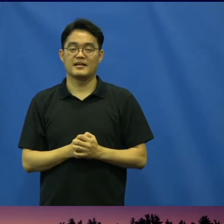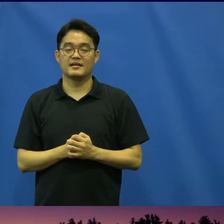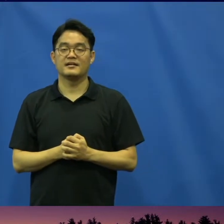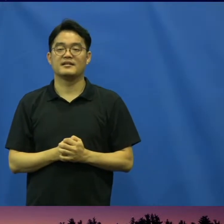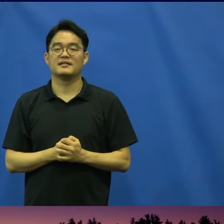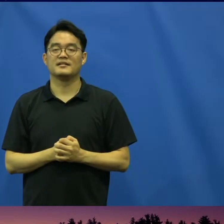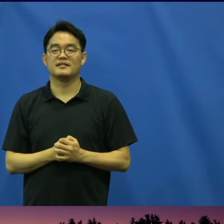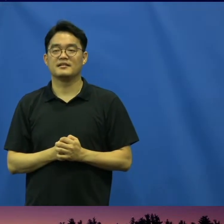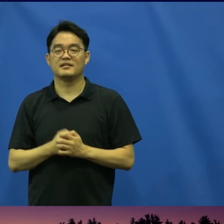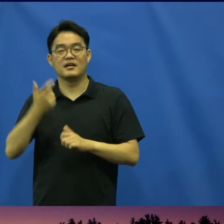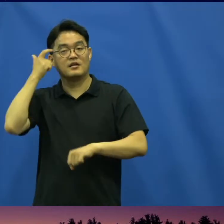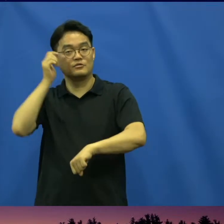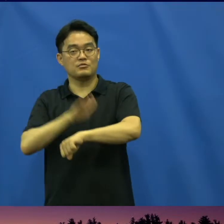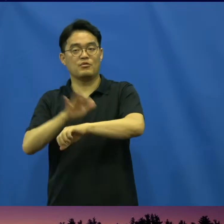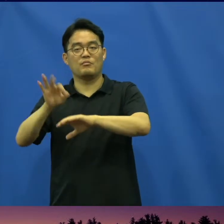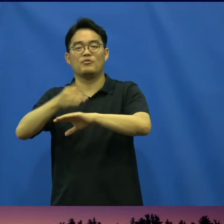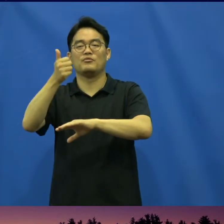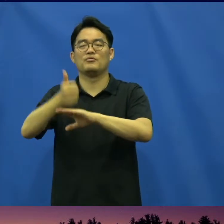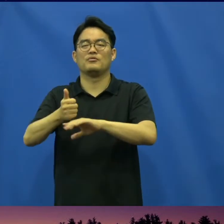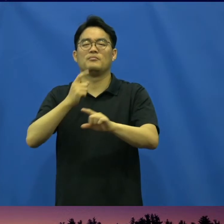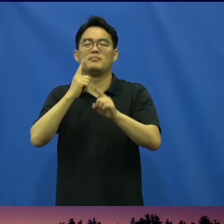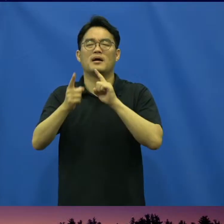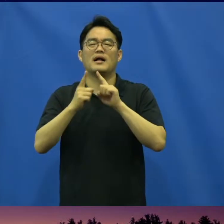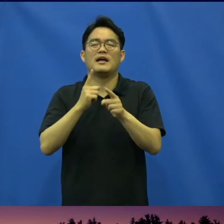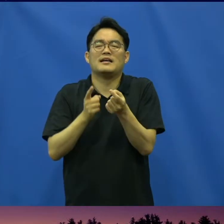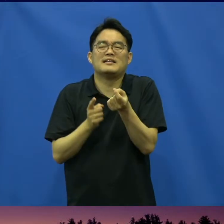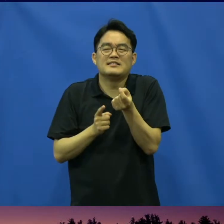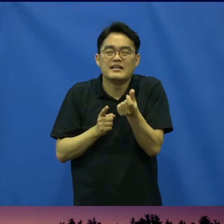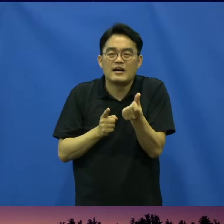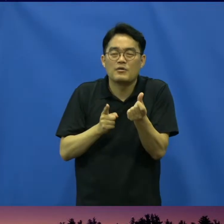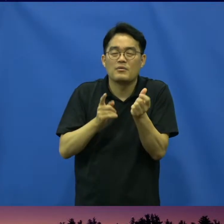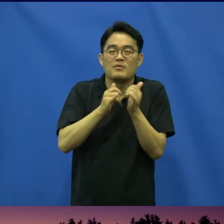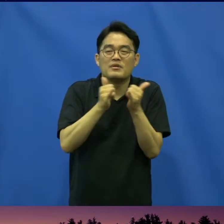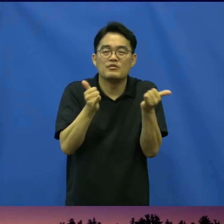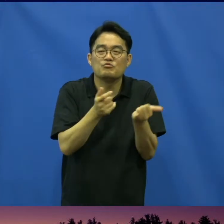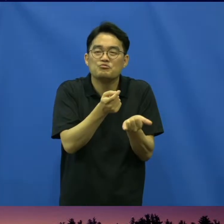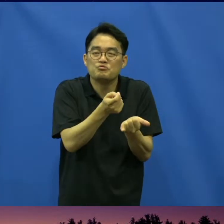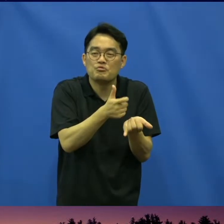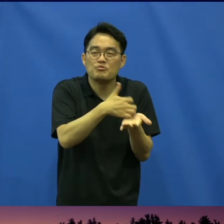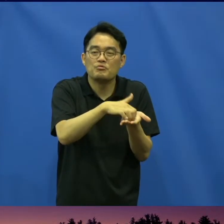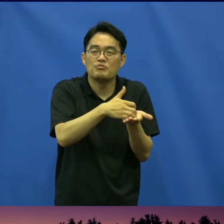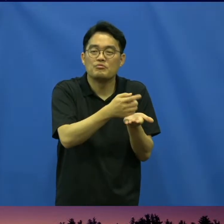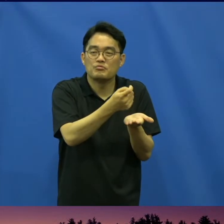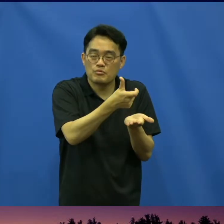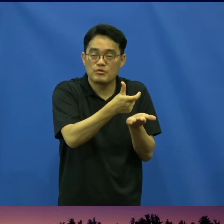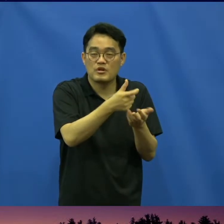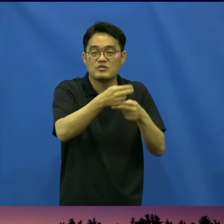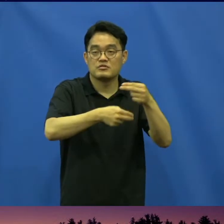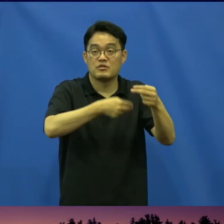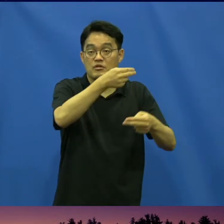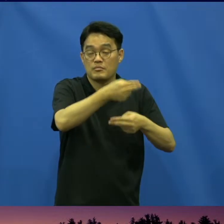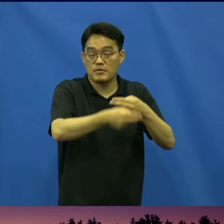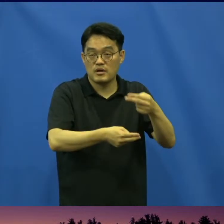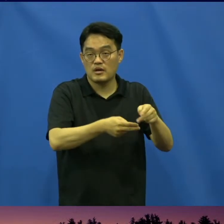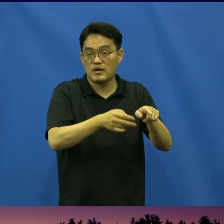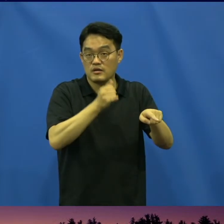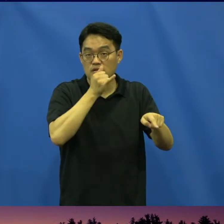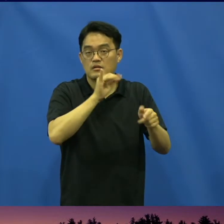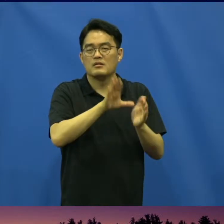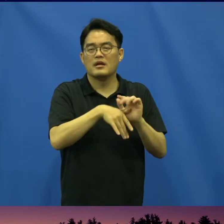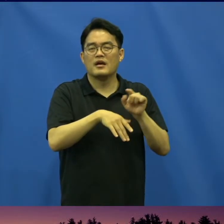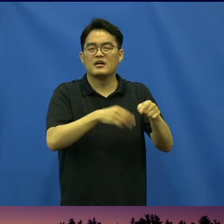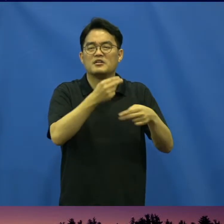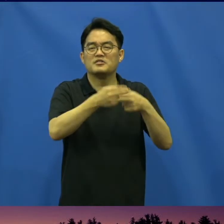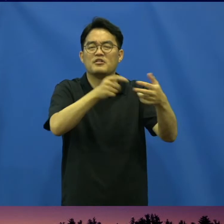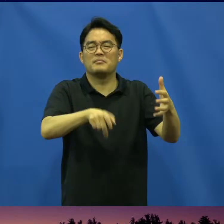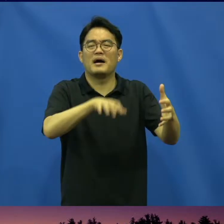어떤 선호에 큰 왕이 와서 그것을 애워싸고 큰 흉벌 쌓고 치고자 할 때에 그 성읍 가운데 가난한 지혜자가 있어